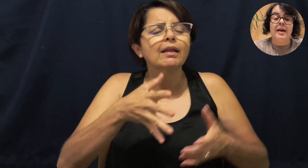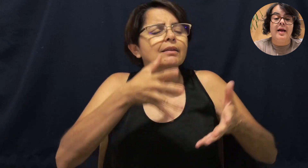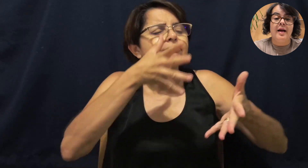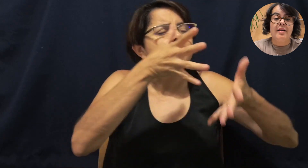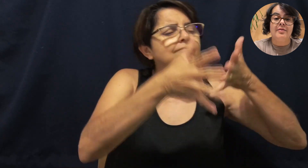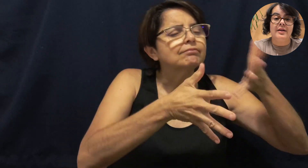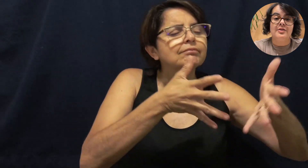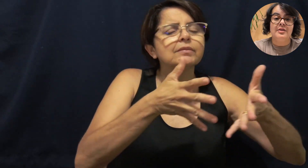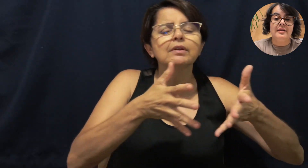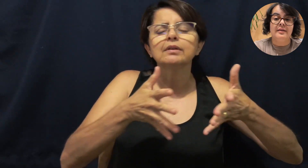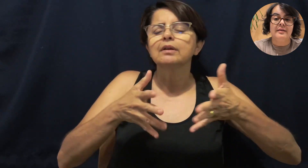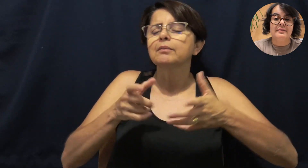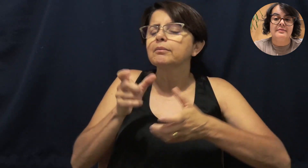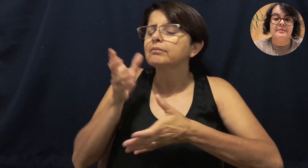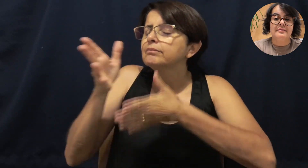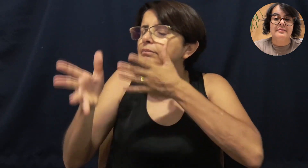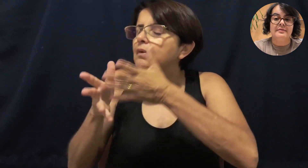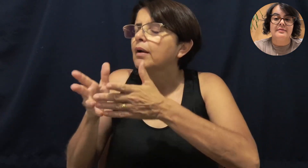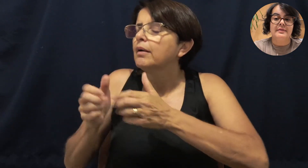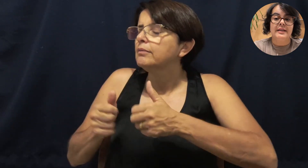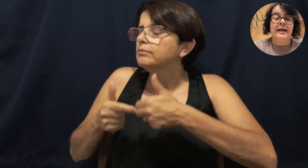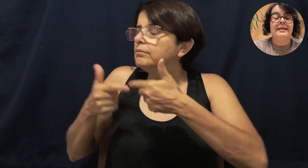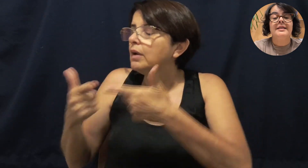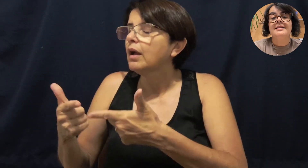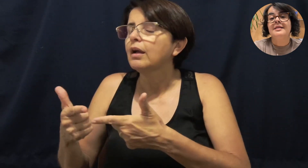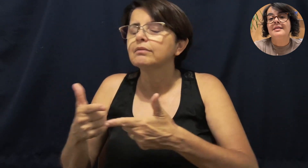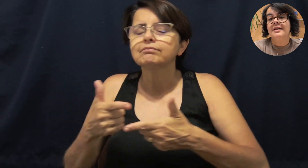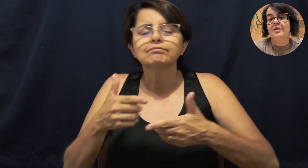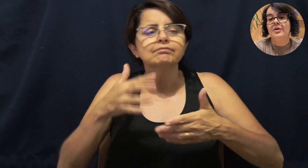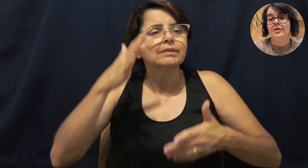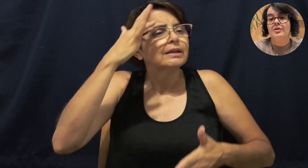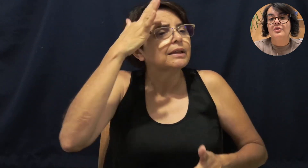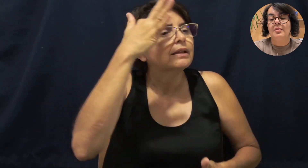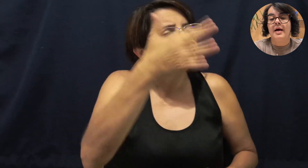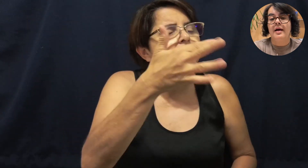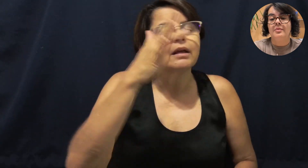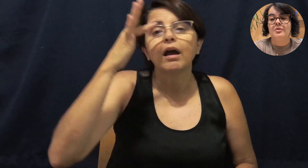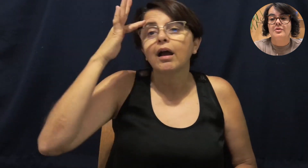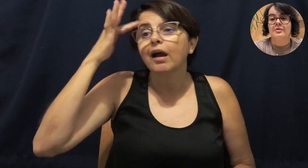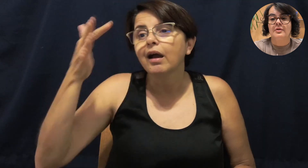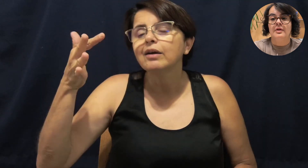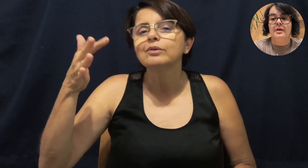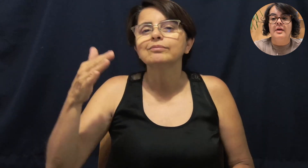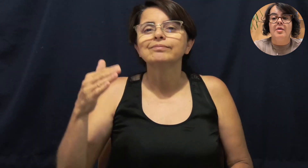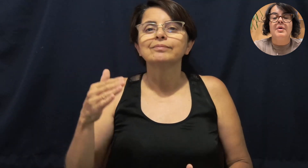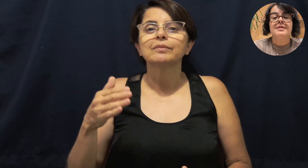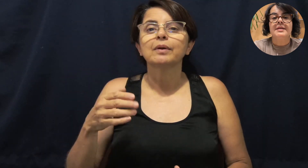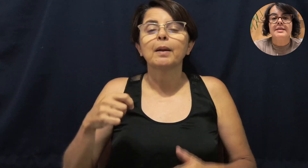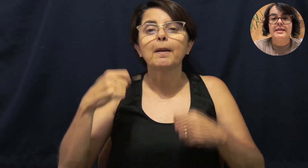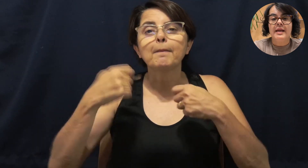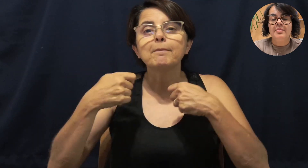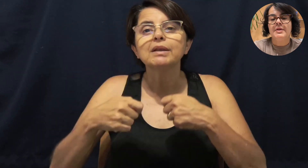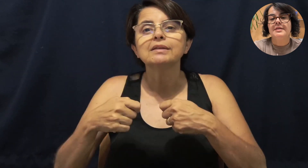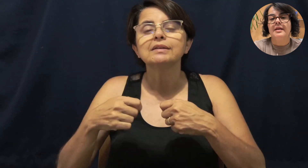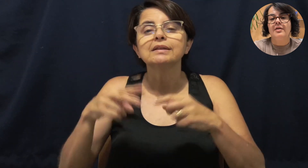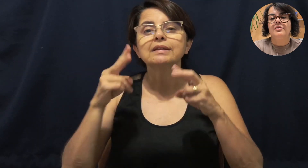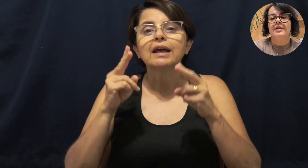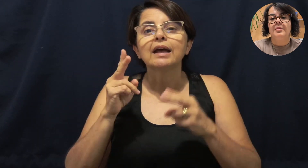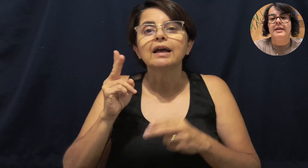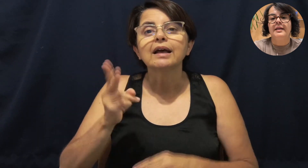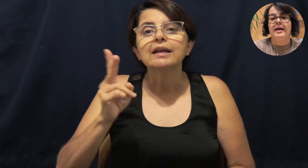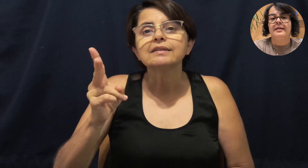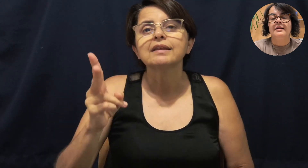cada palavra dita, que cada decisão que nós tomarmos possa sempre